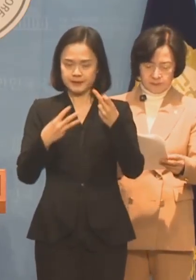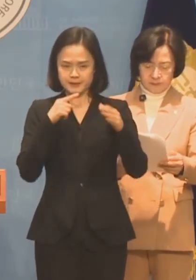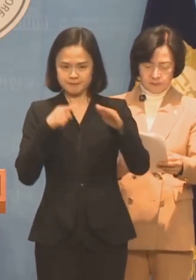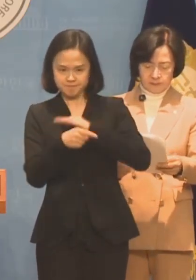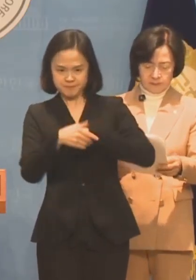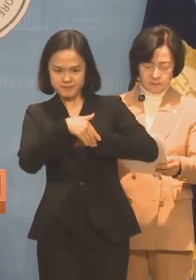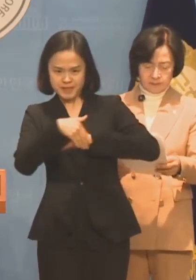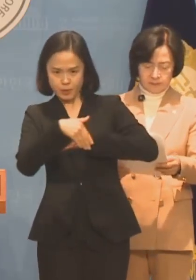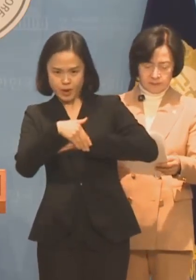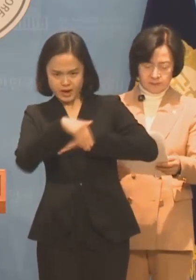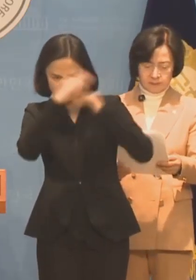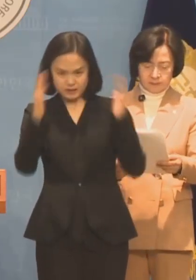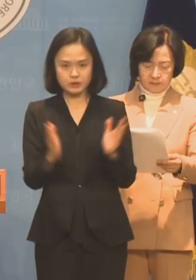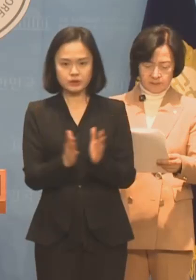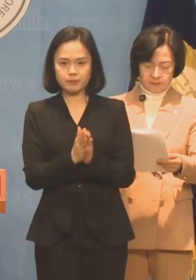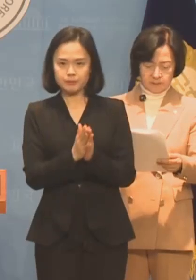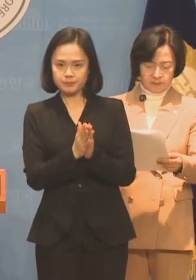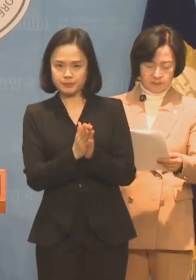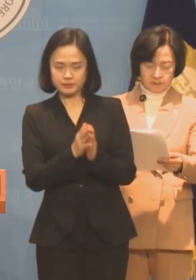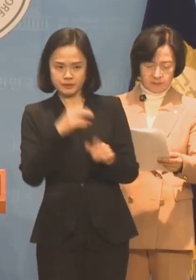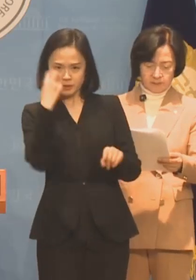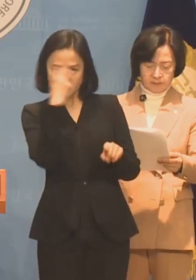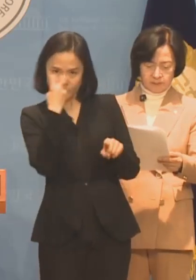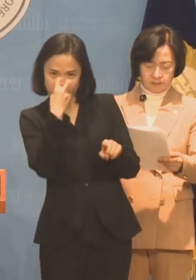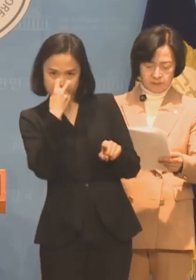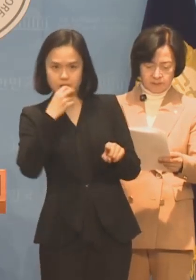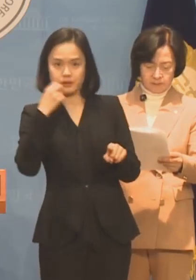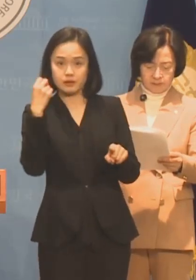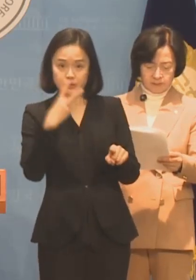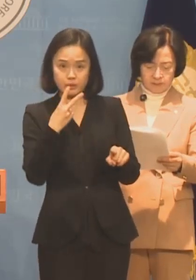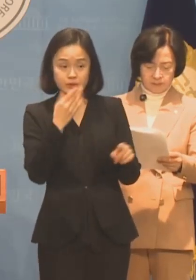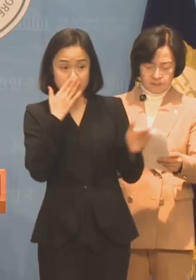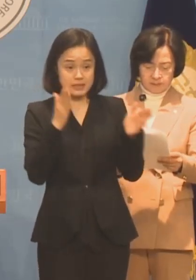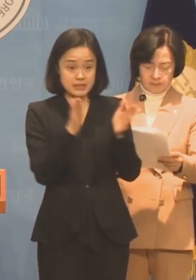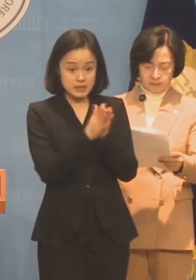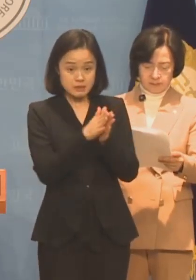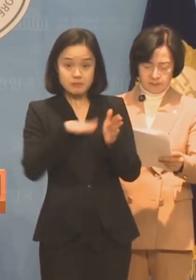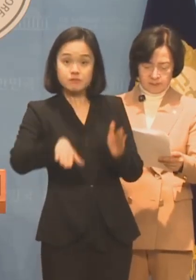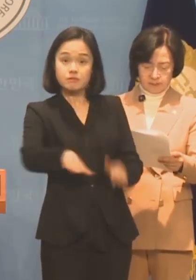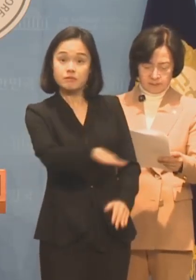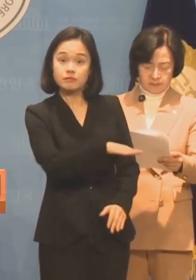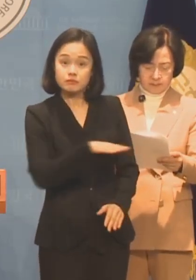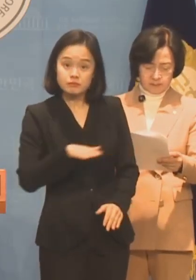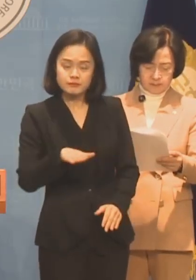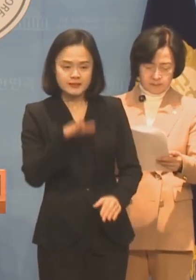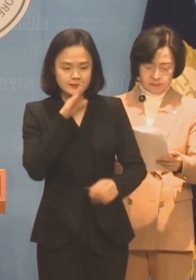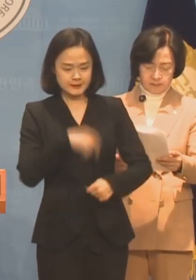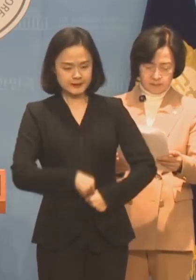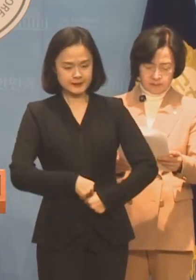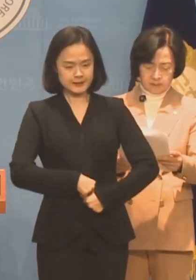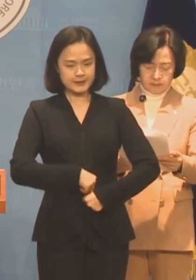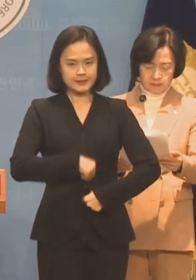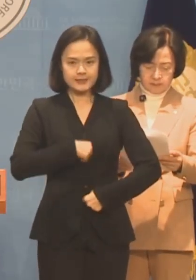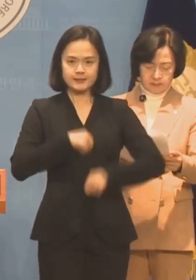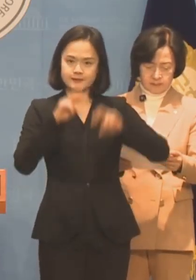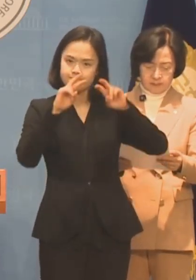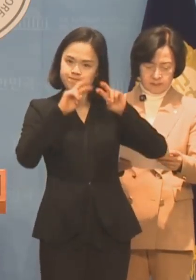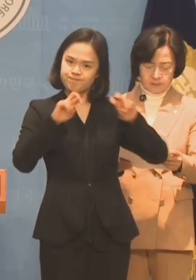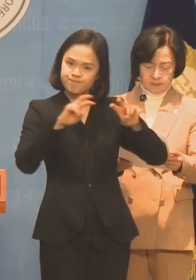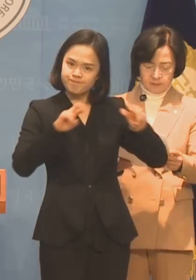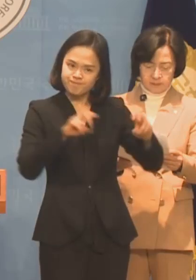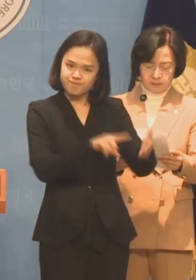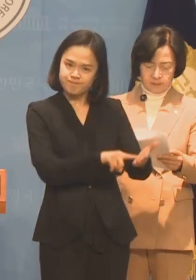총선 전 윤석열 내란 일당의 내란 시행 정황에 대한 진실을 밝히고 관련자들에 대한